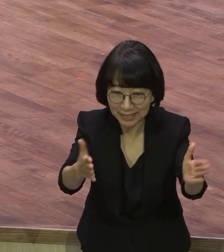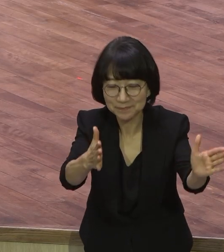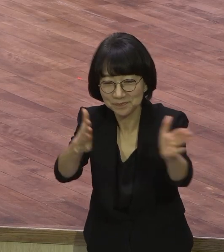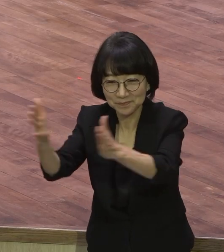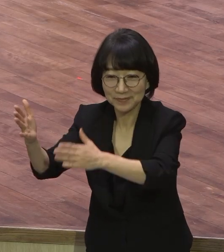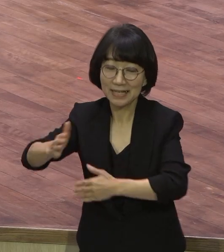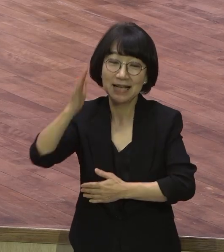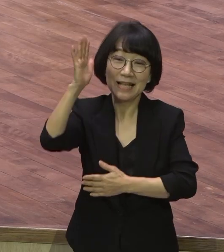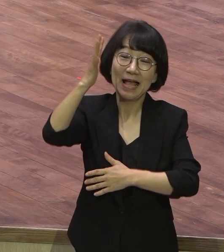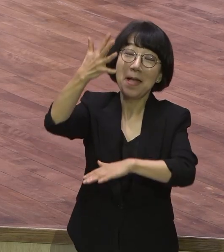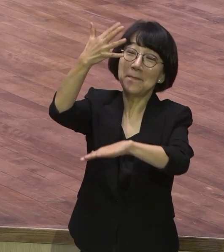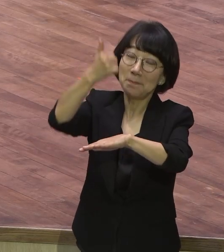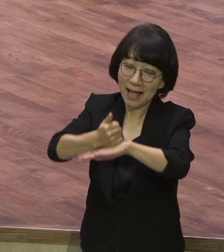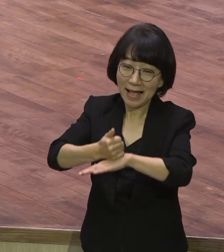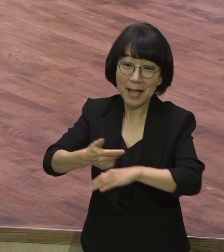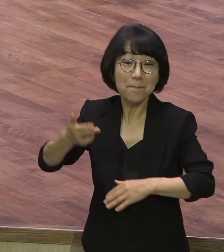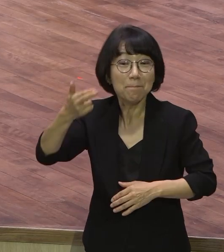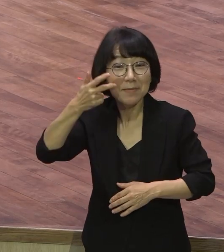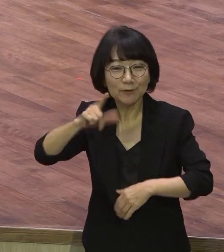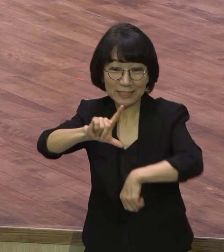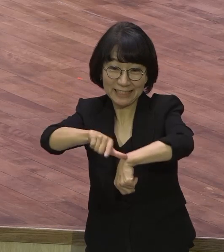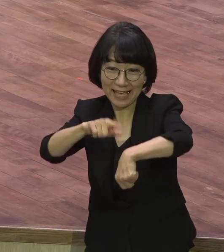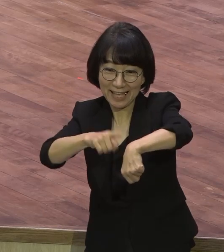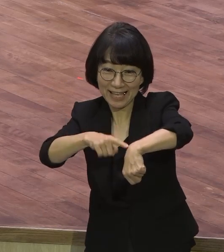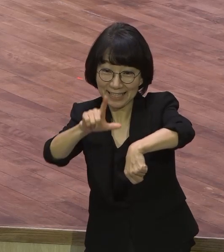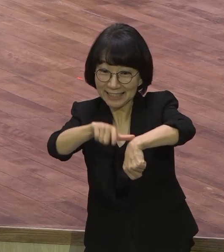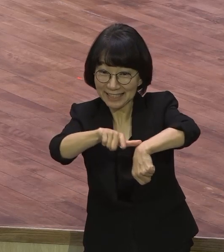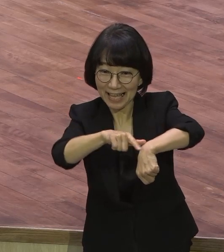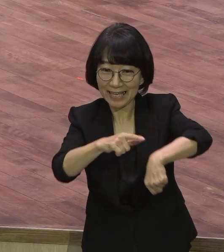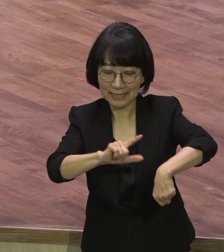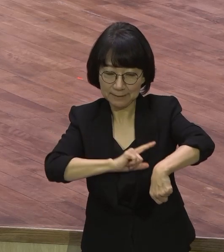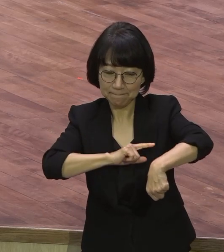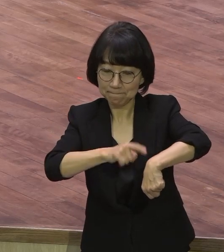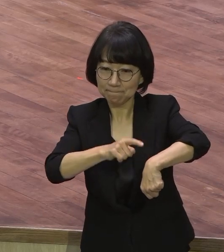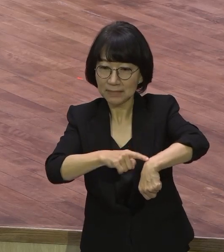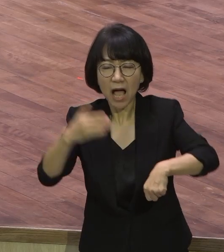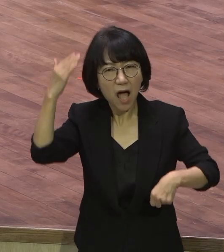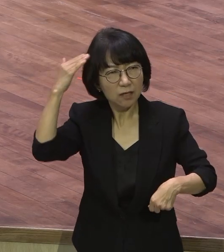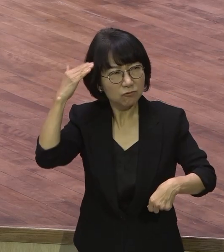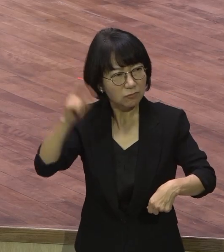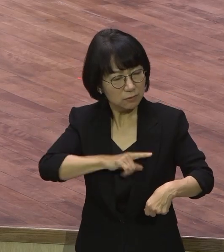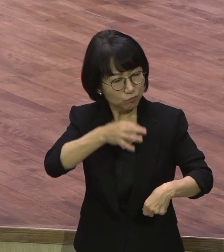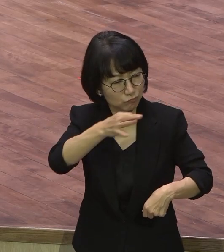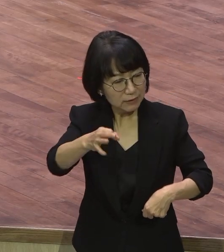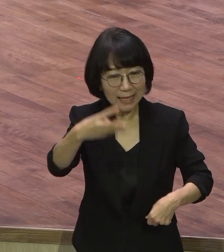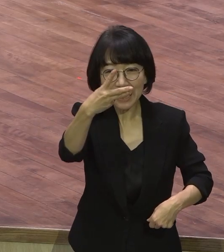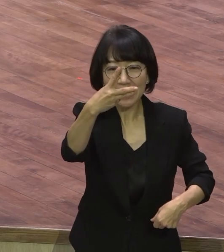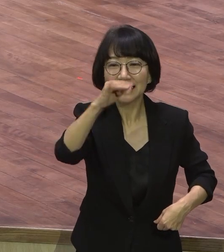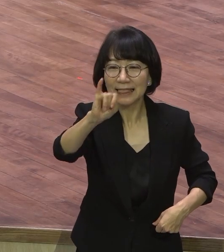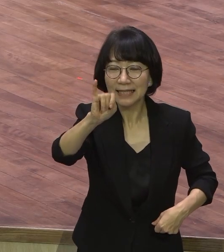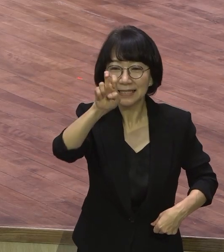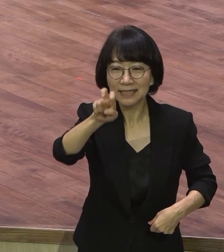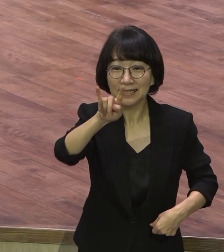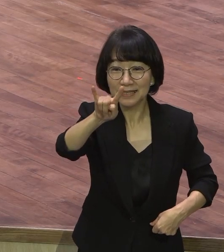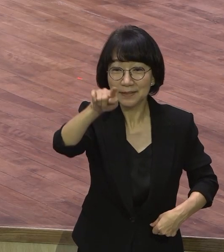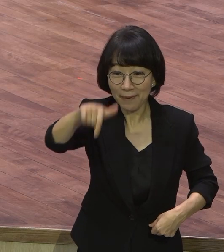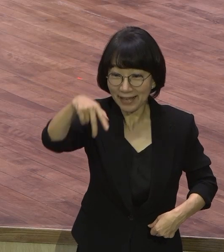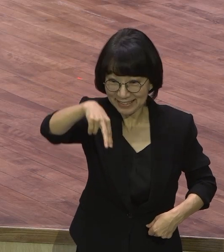대중적인 시계 브랜드가 있는데요. 유명한 타임엑스 시계입니다. 우리나라에서는 티맥스 시계로